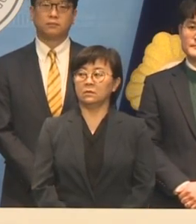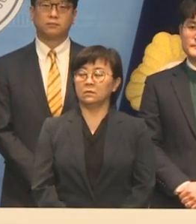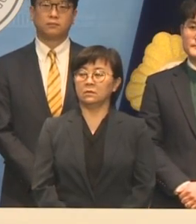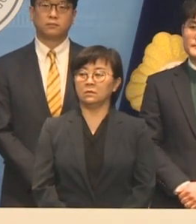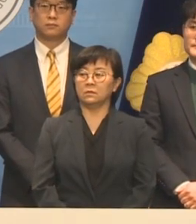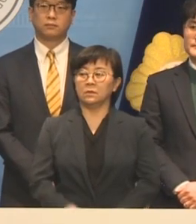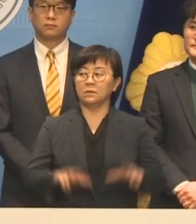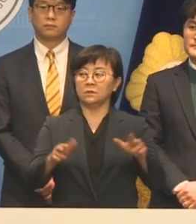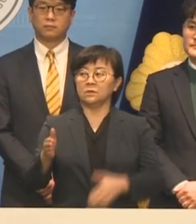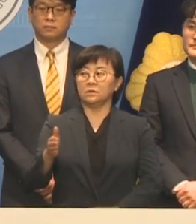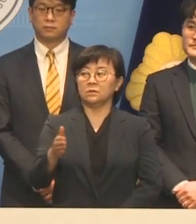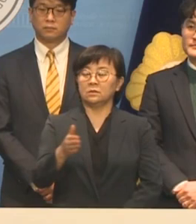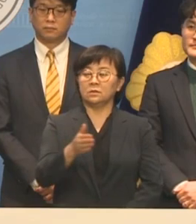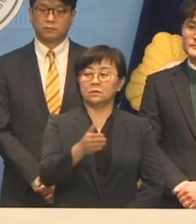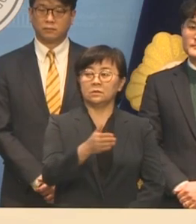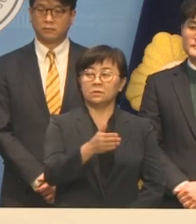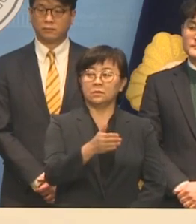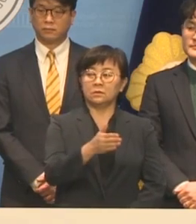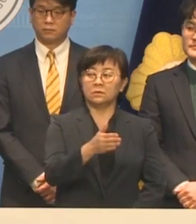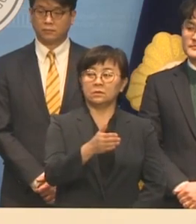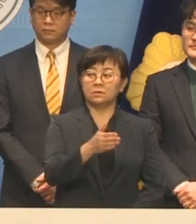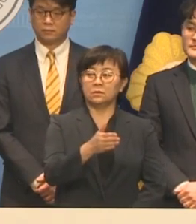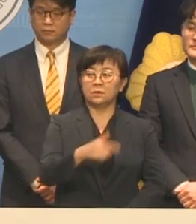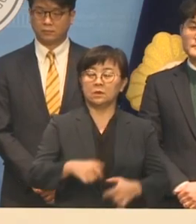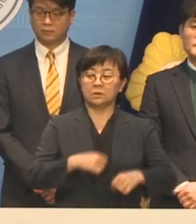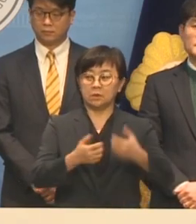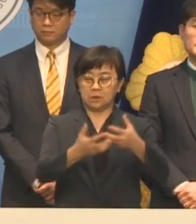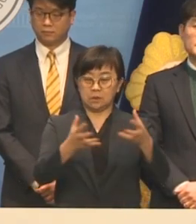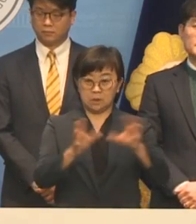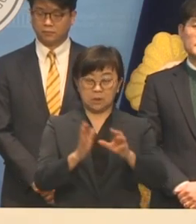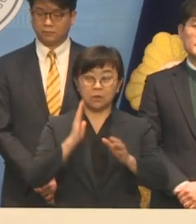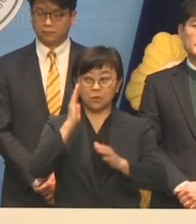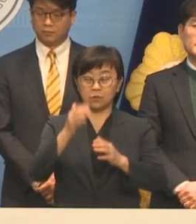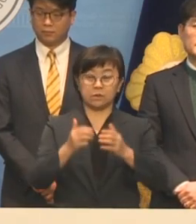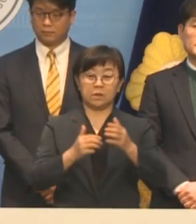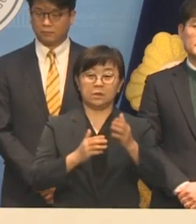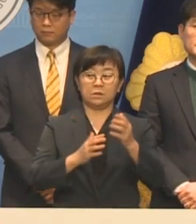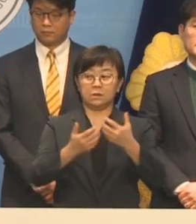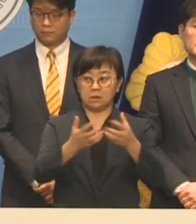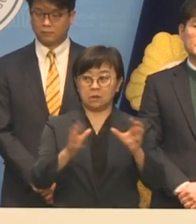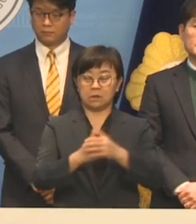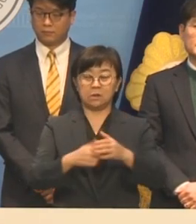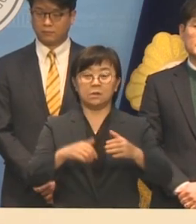예, 지금부터 정의당과 녹색당의 선거연합정당